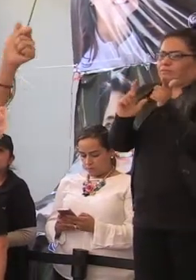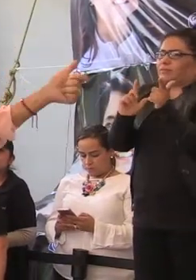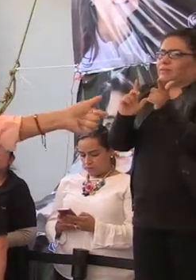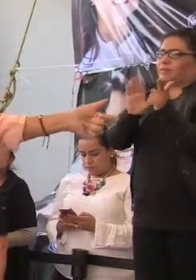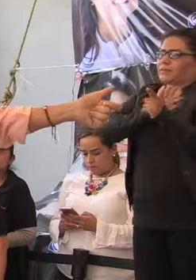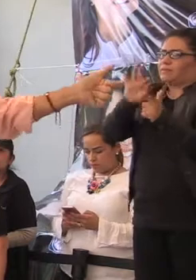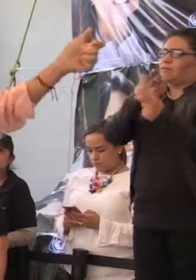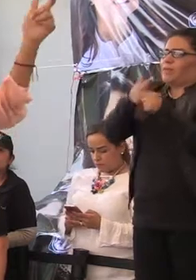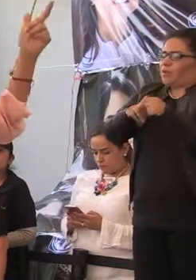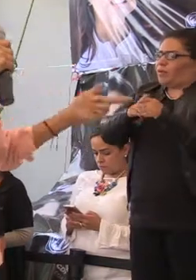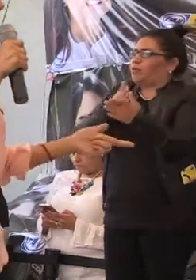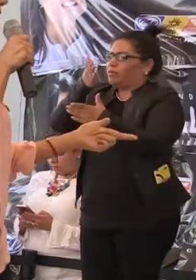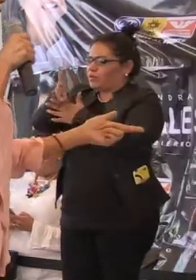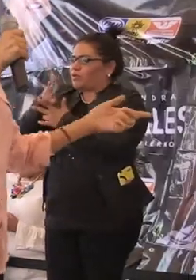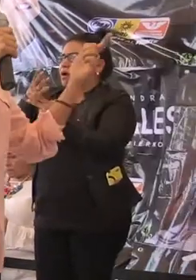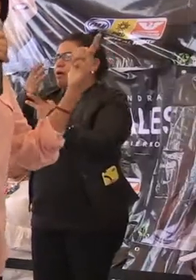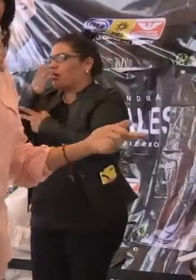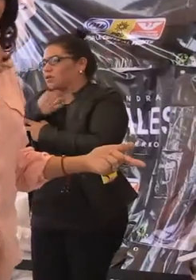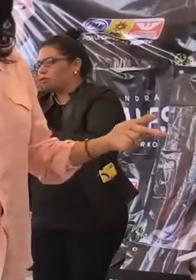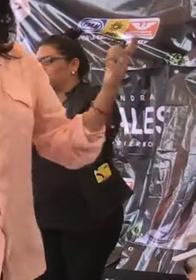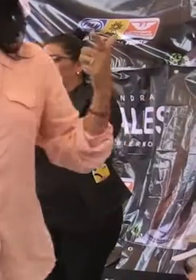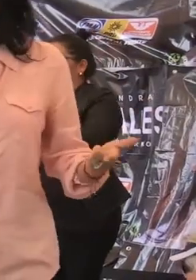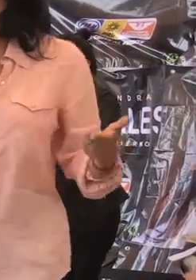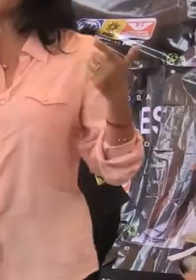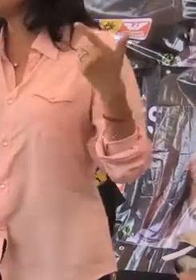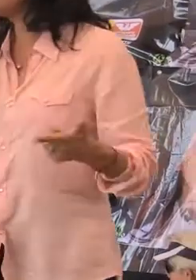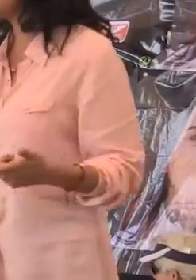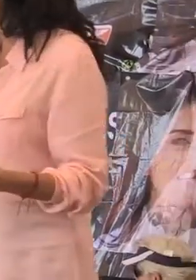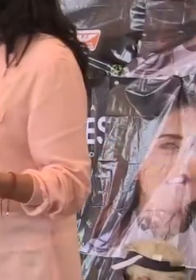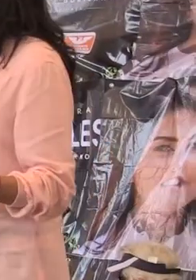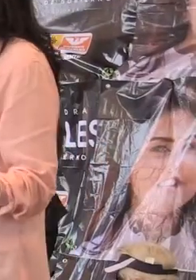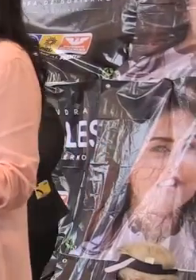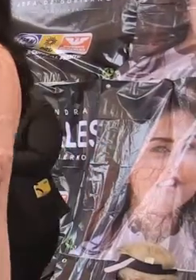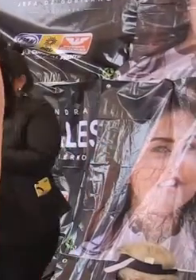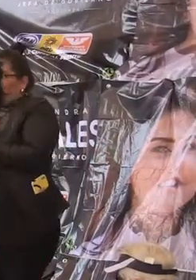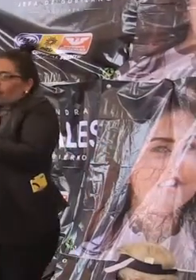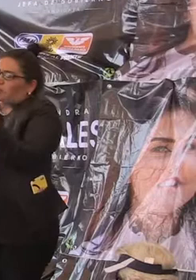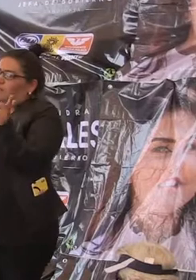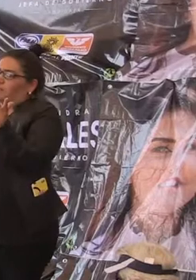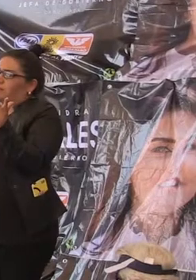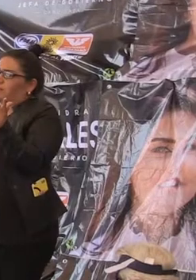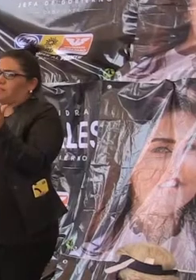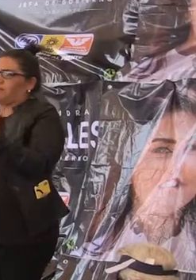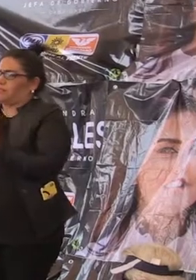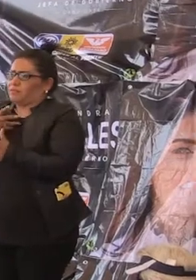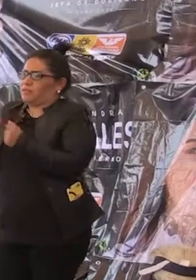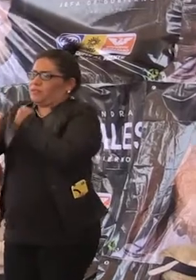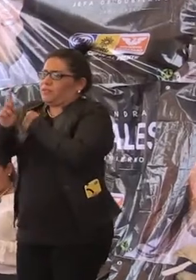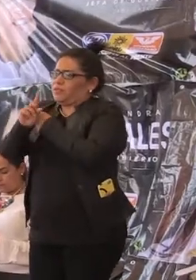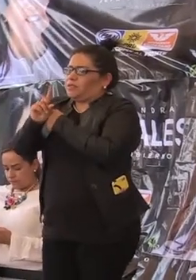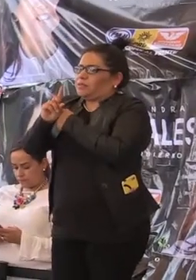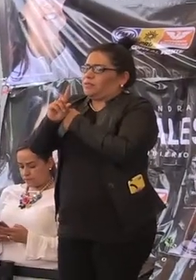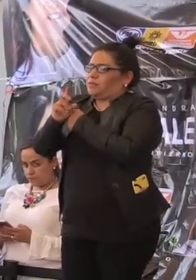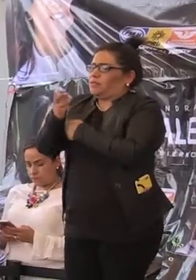ir al hospital, a la escuela, al trabajo, a divertirse, a donde ustedes quieran y que no tengan tantos problemas.